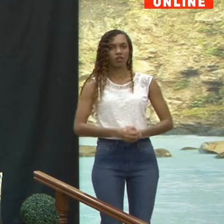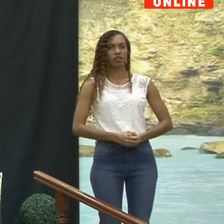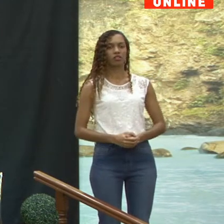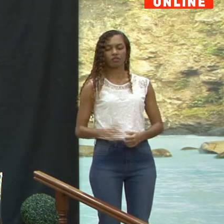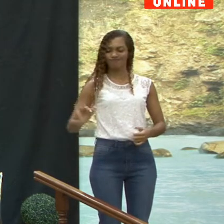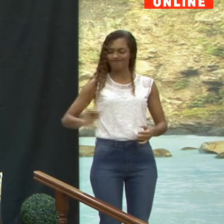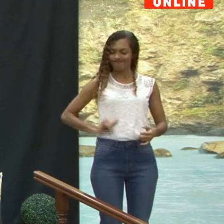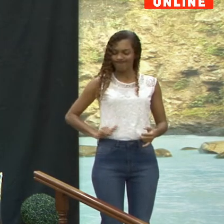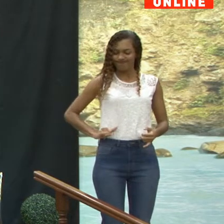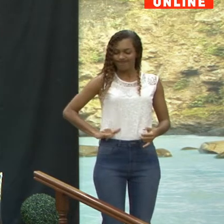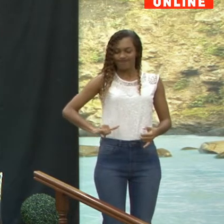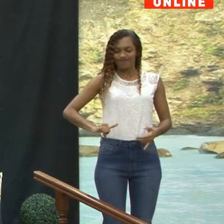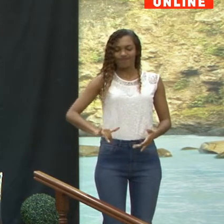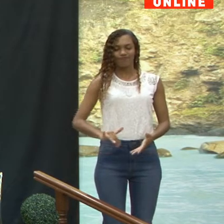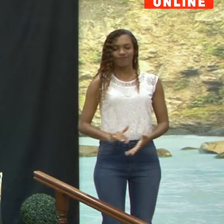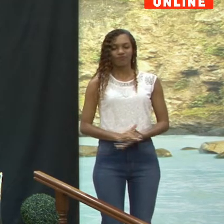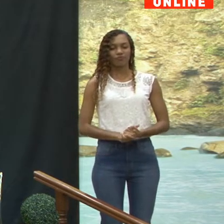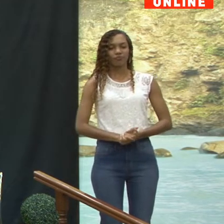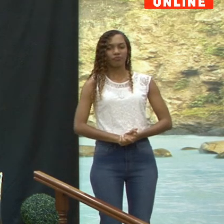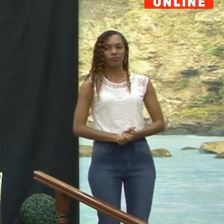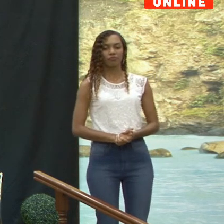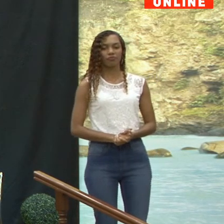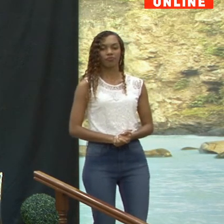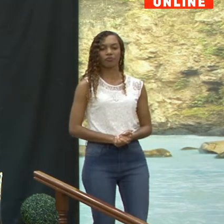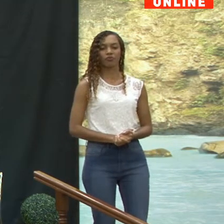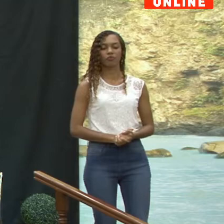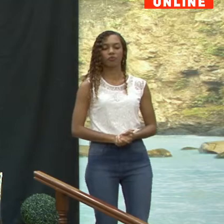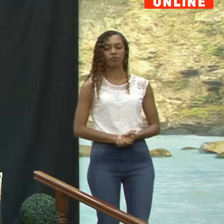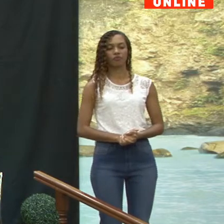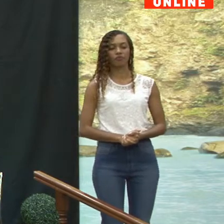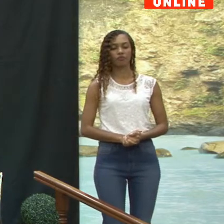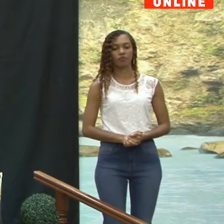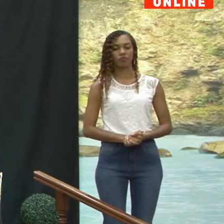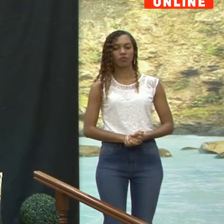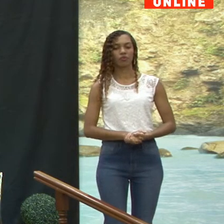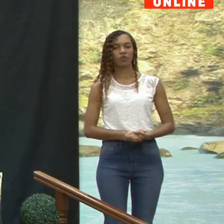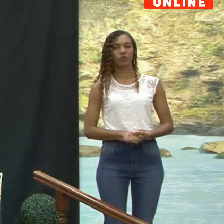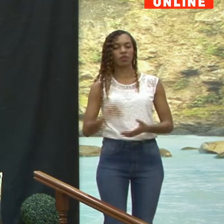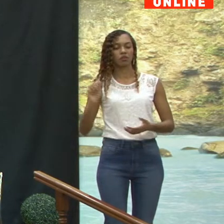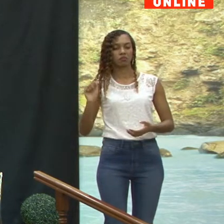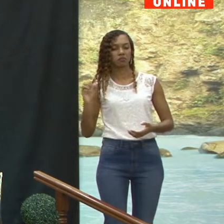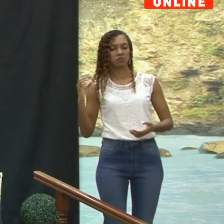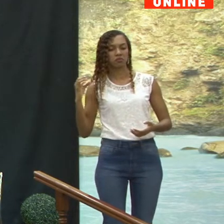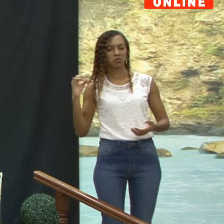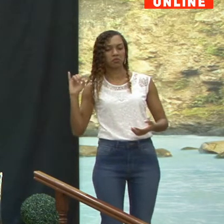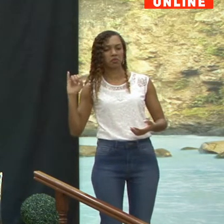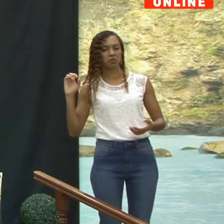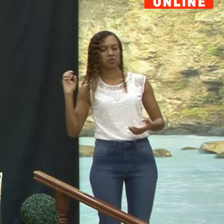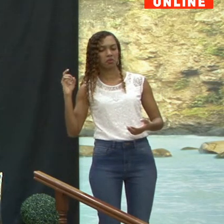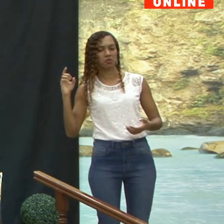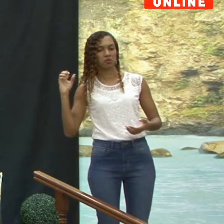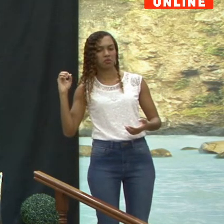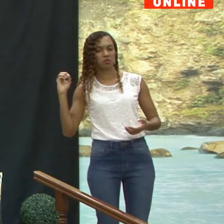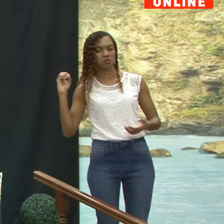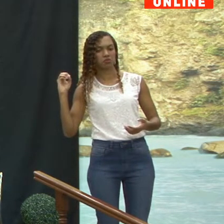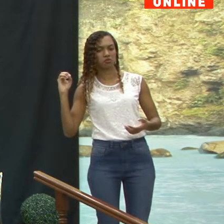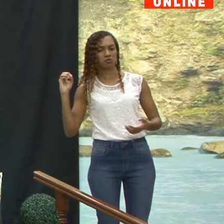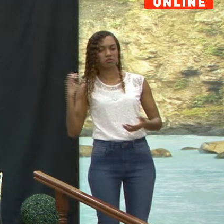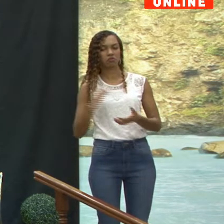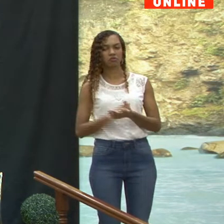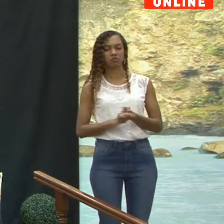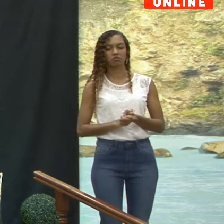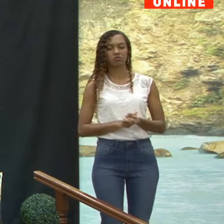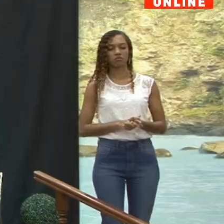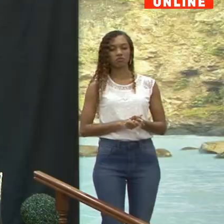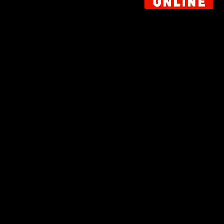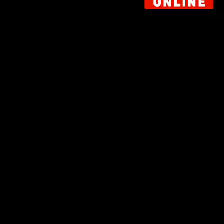ele passava a ter refrigério por causa do ácido búrico que tem na língua do cachorro. E ele